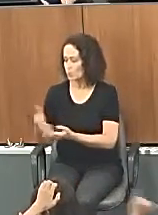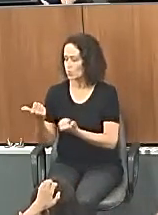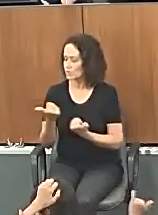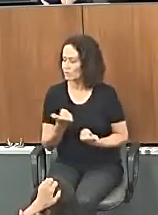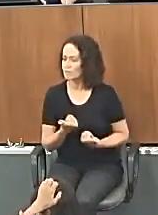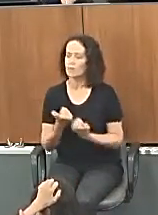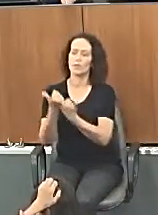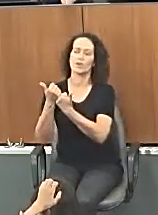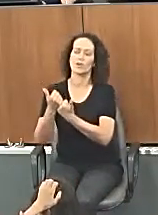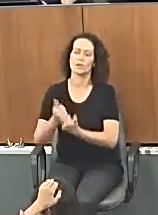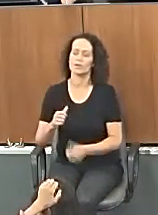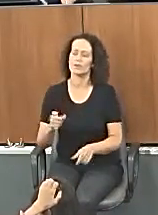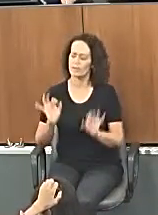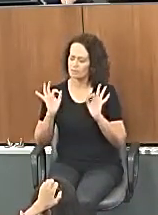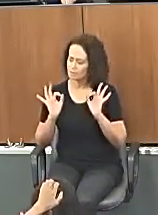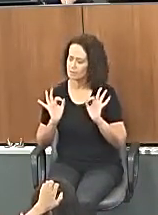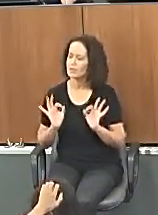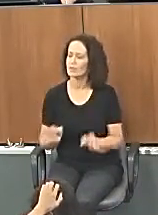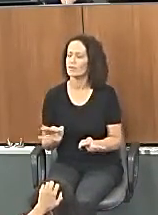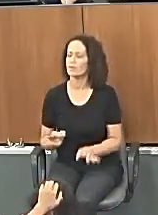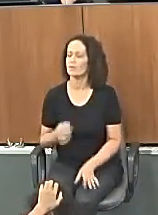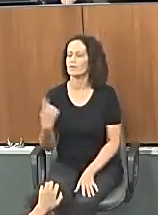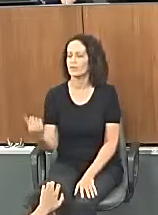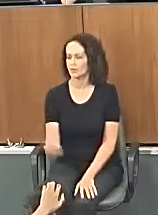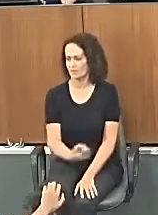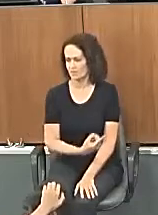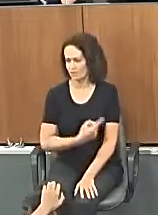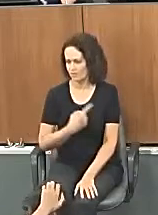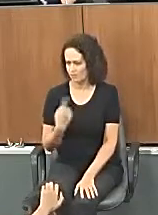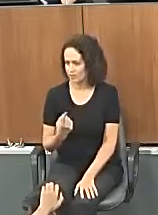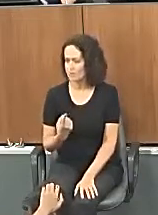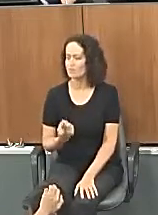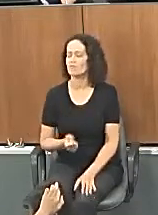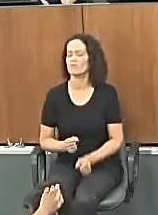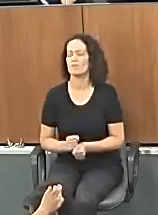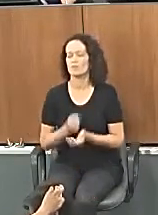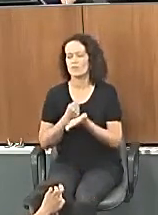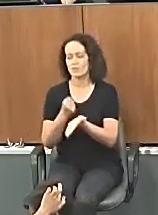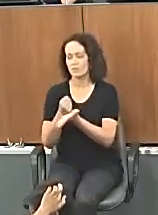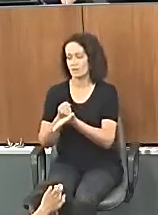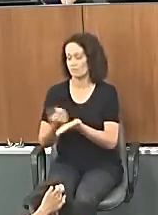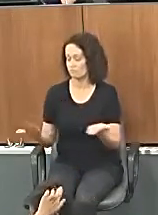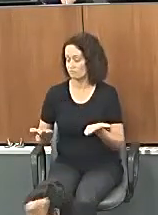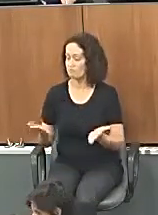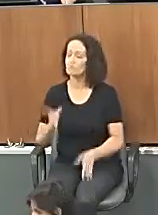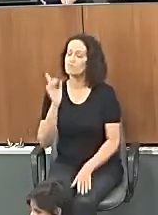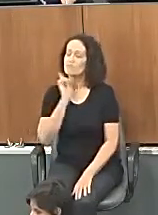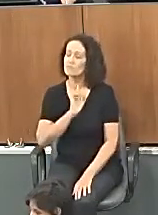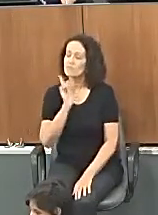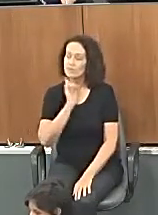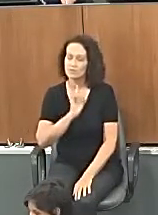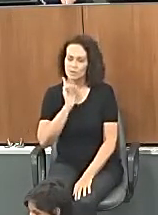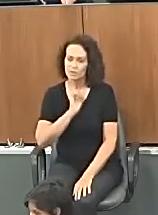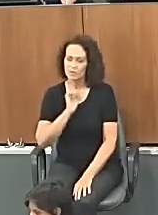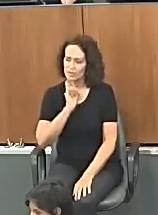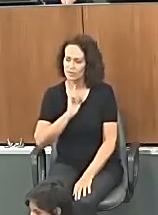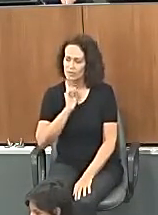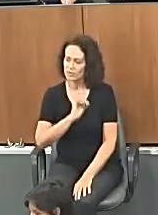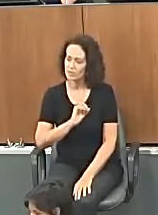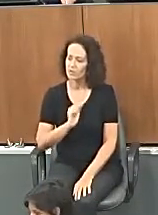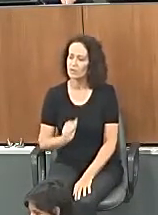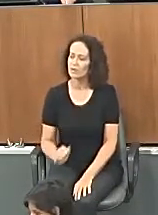podem ter certeza absoluta que vamos na voz vamos repercutir agora minas gerais está vendo ao vivo é